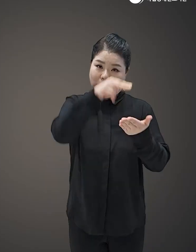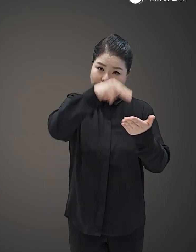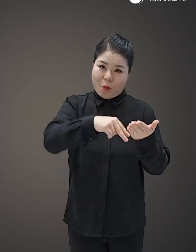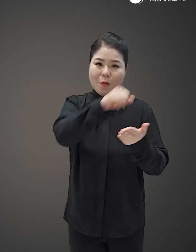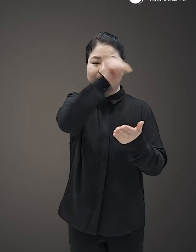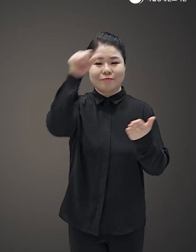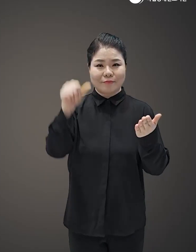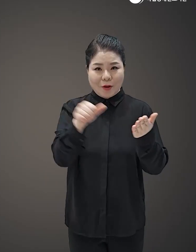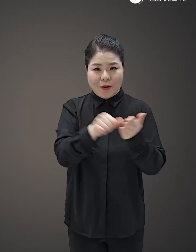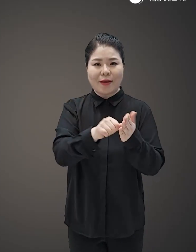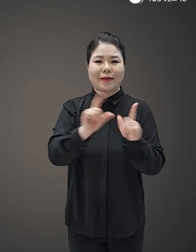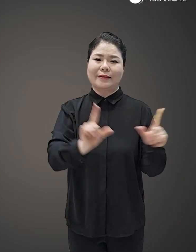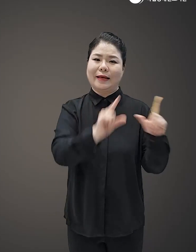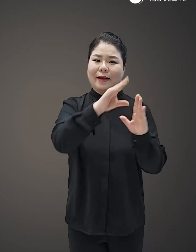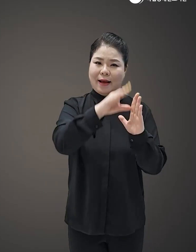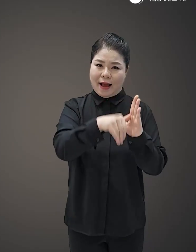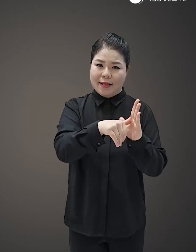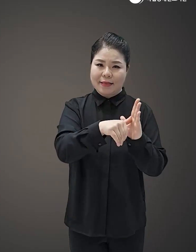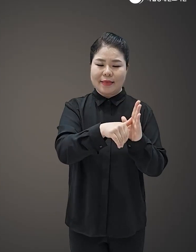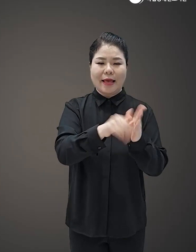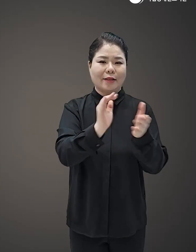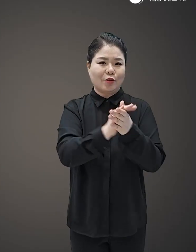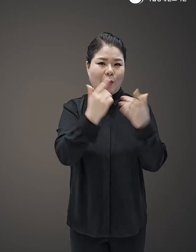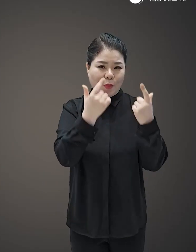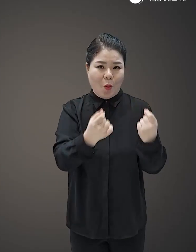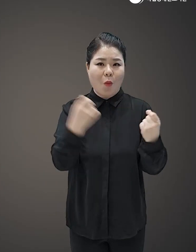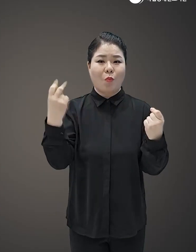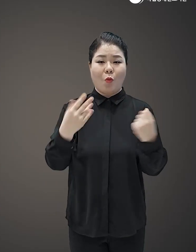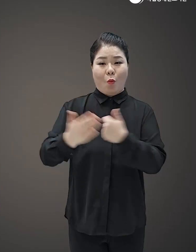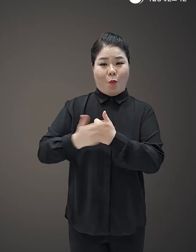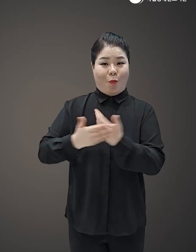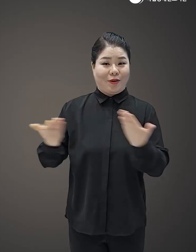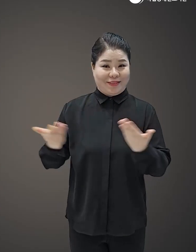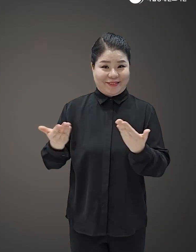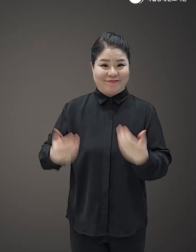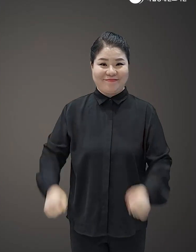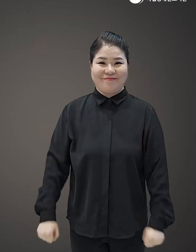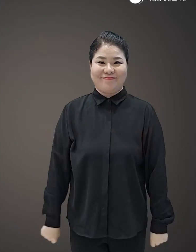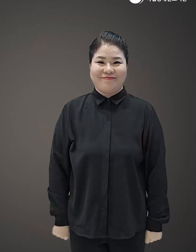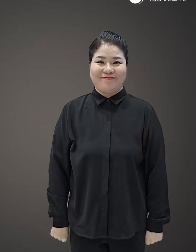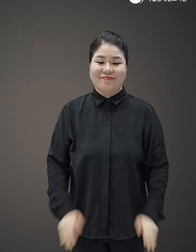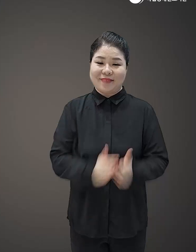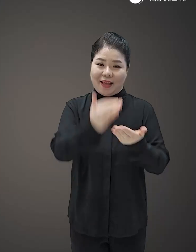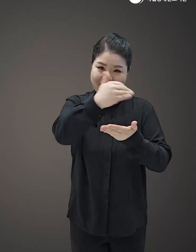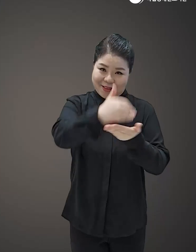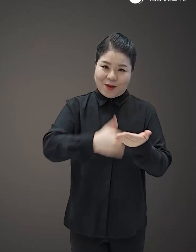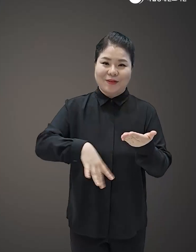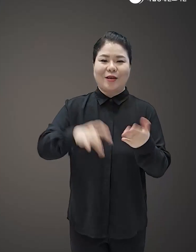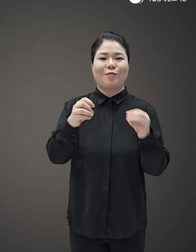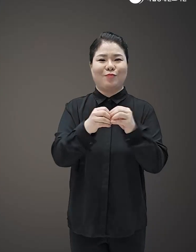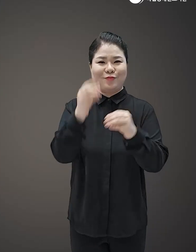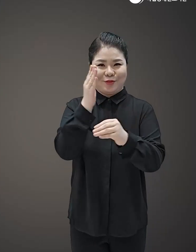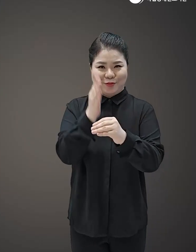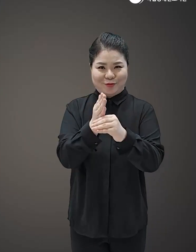독서는 살아가는 데 있어 영원한 것이고 힘을 주는 존재입니다. 들어가는 글 중에서